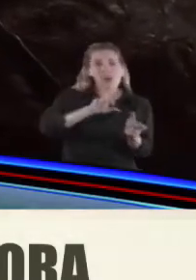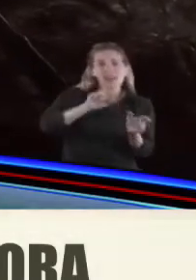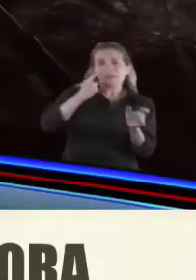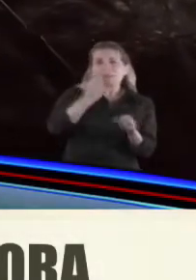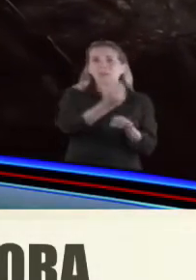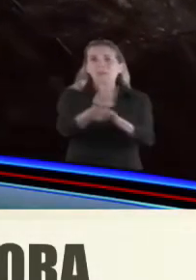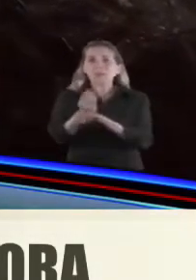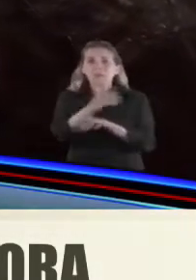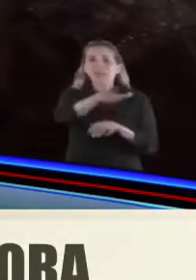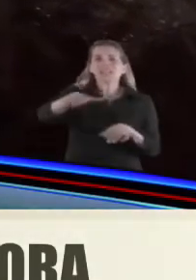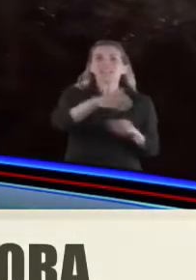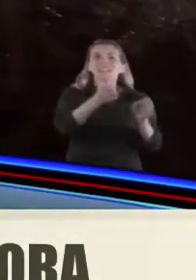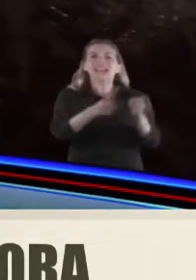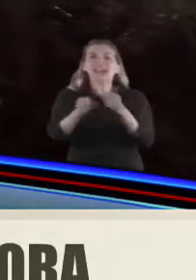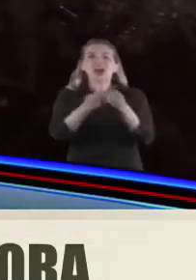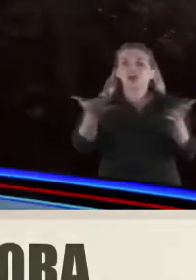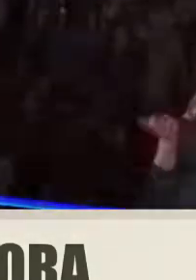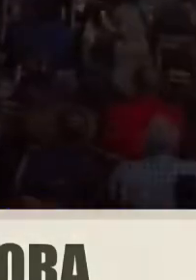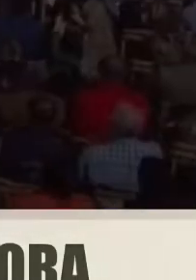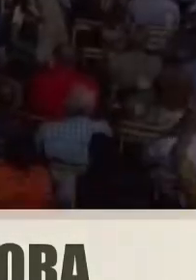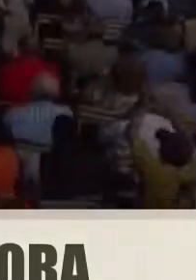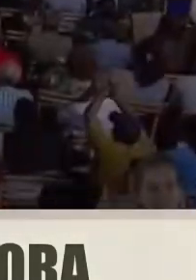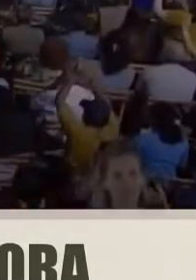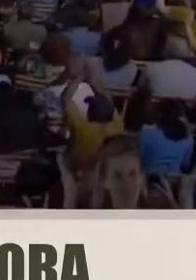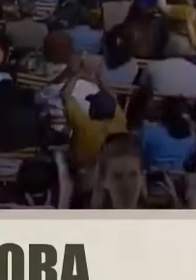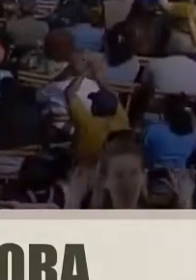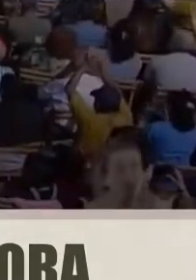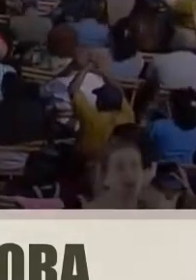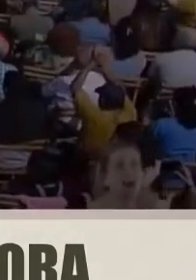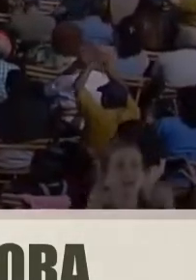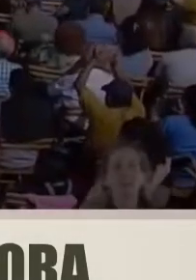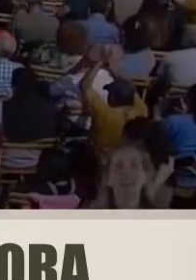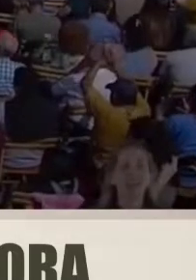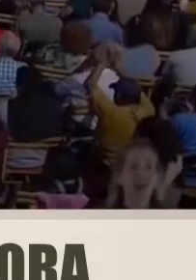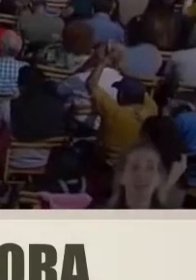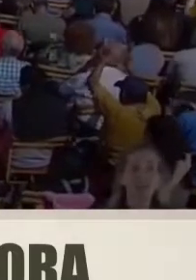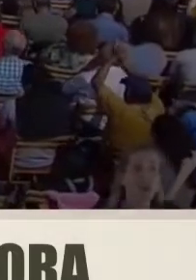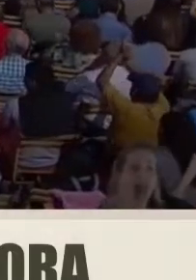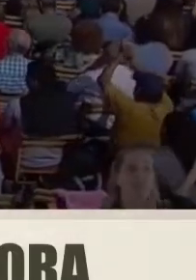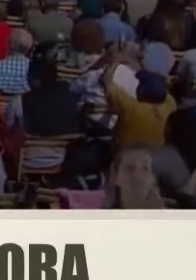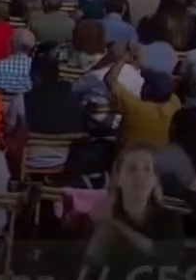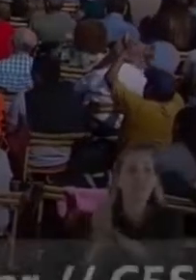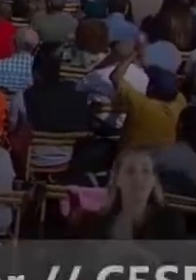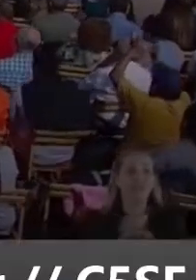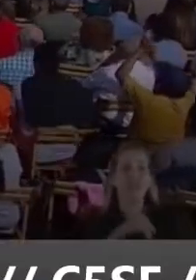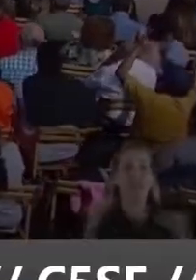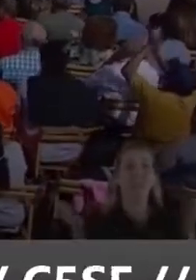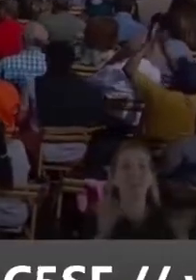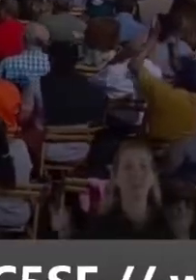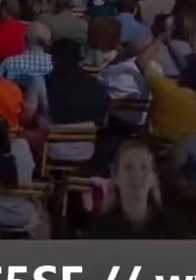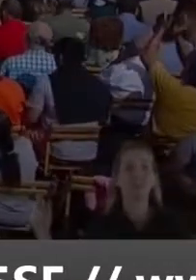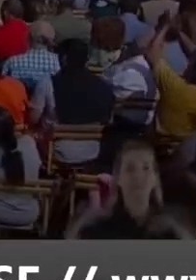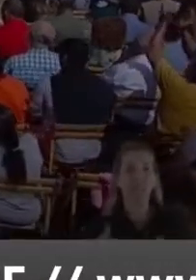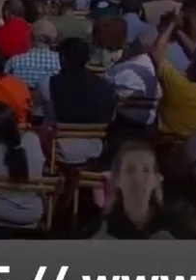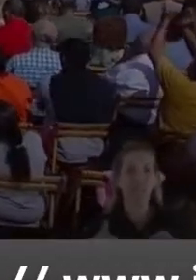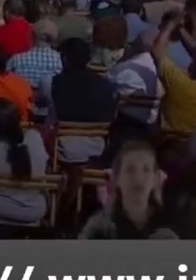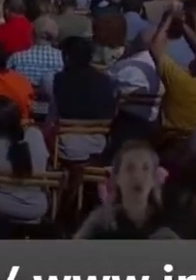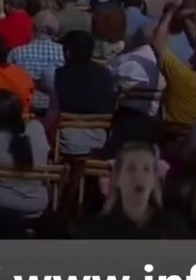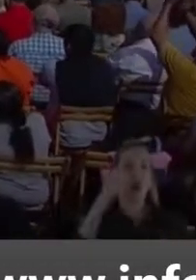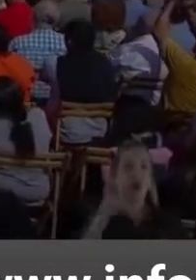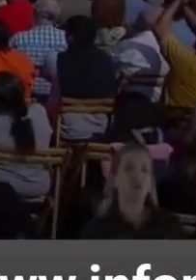Tenemos un video a continuación, se lo mostramos. Gracias a todos y todas, gracias a los vecinos por haberse acercado. En un día